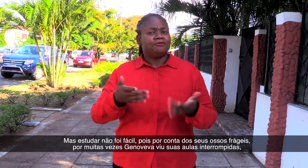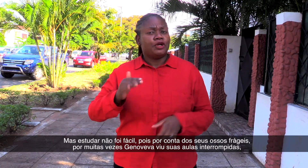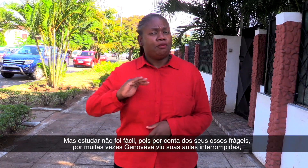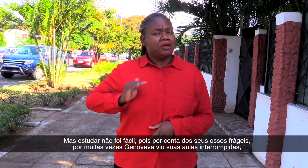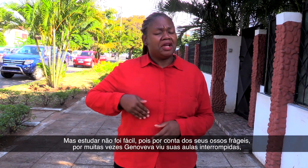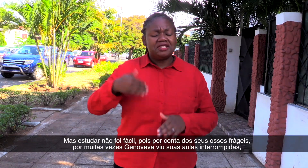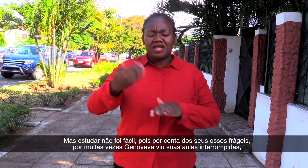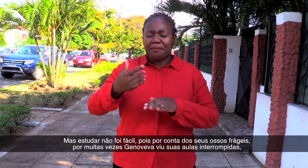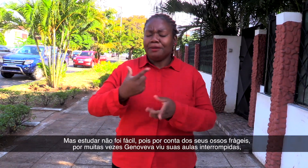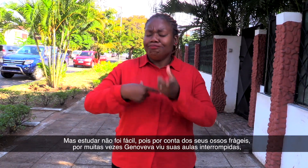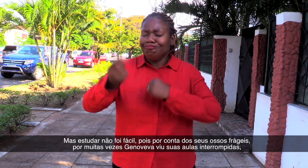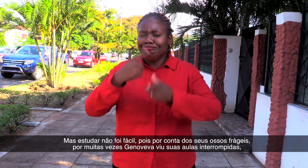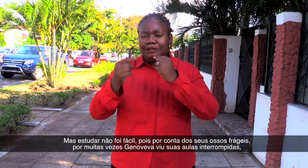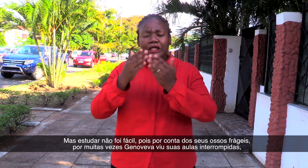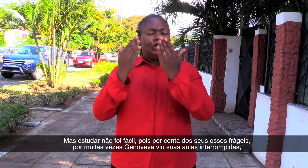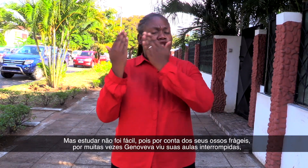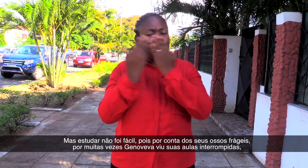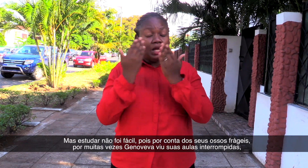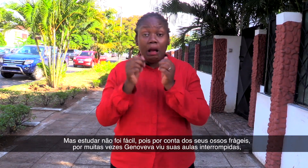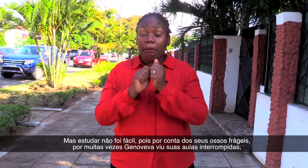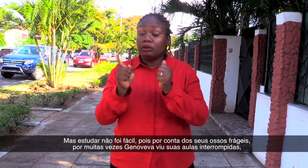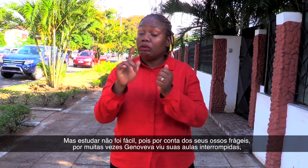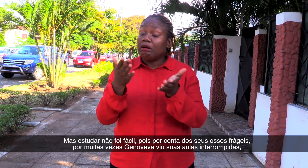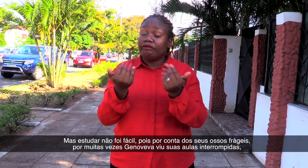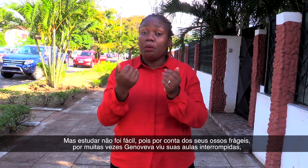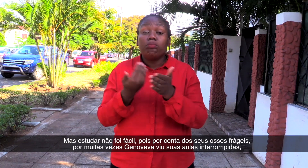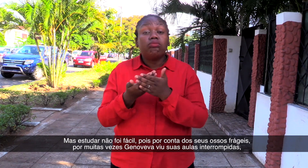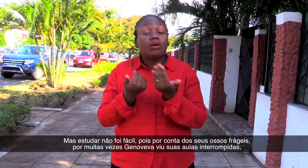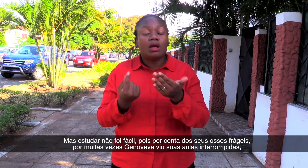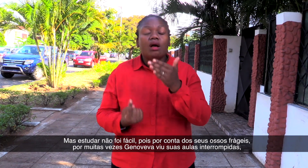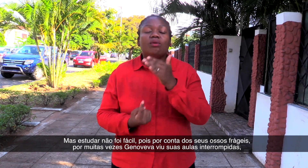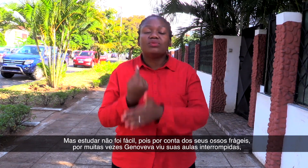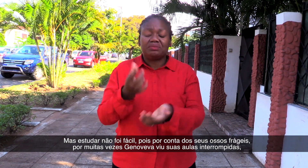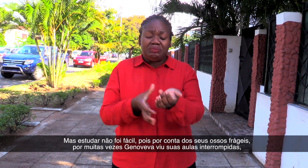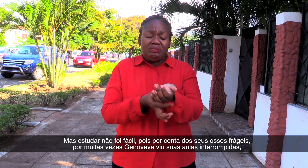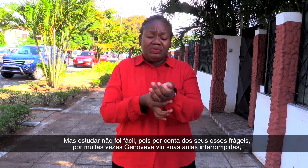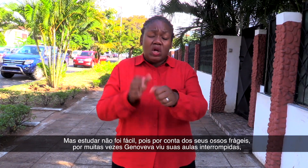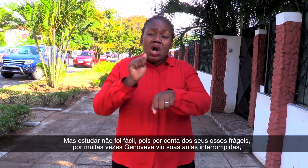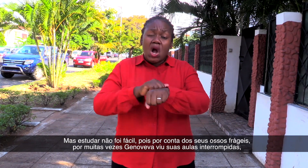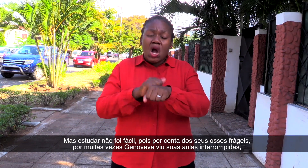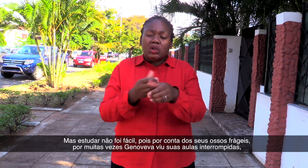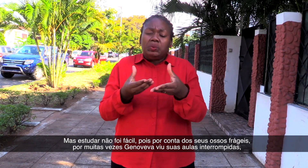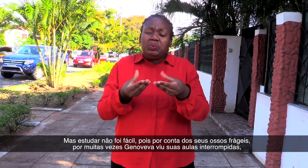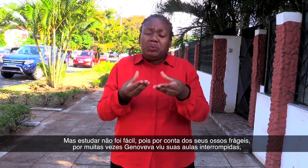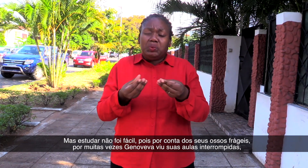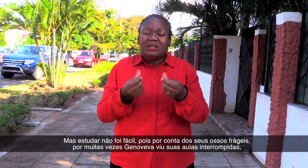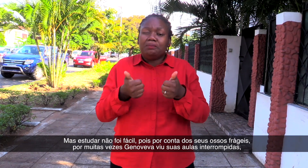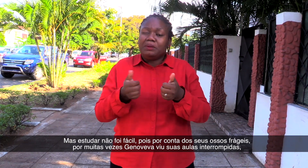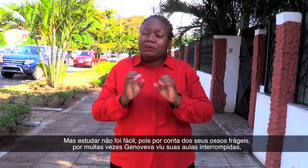Mas estudar não foi fácil, pois por conta dos seus ossos frágeis, por muitas vezes, Genoveva viu suas aulas interrompidas.